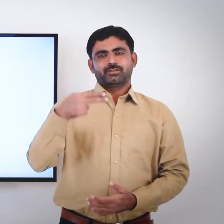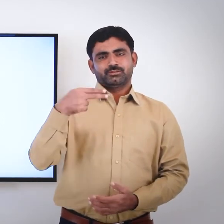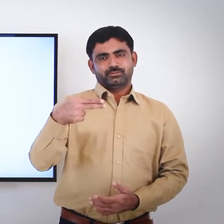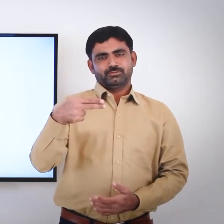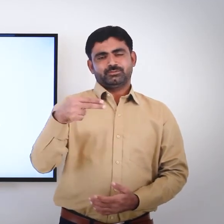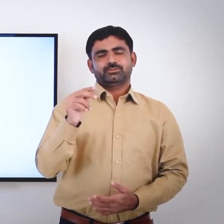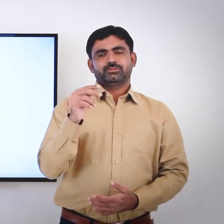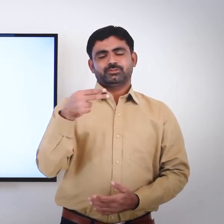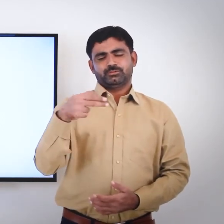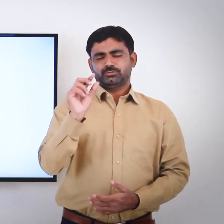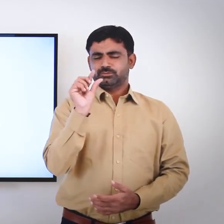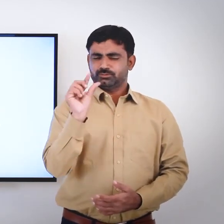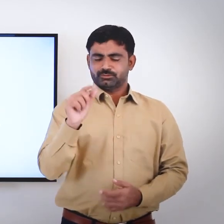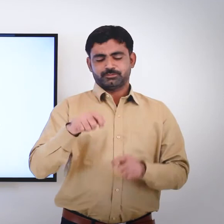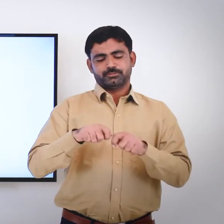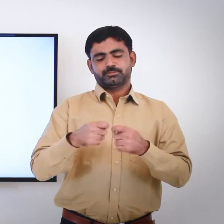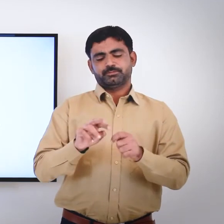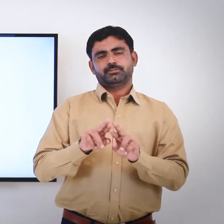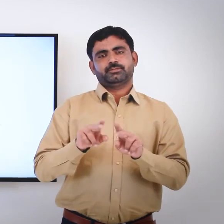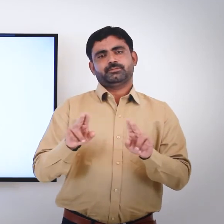اب آئیں کچھ حروف کو توڑیں۔